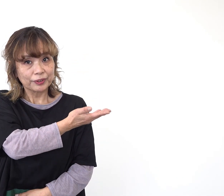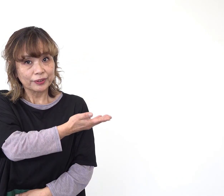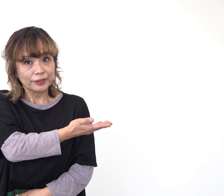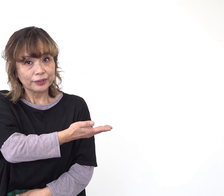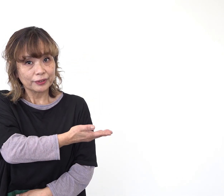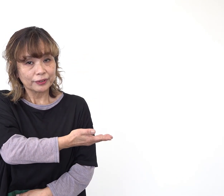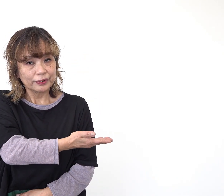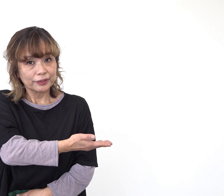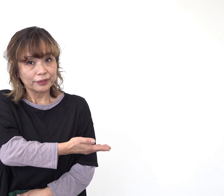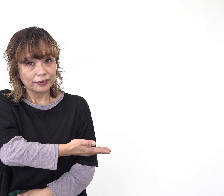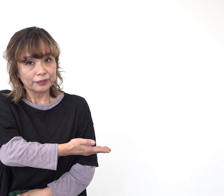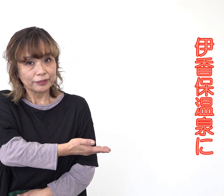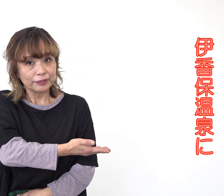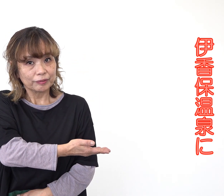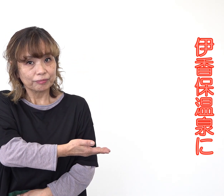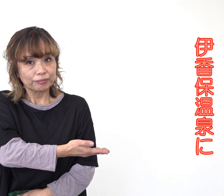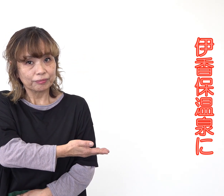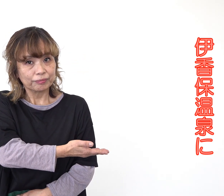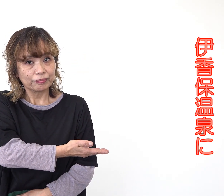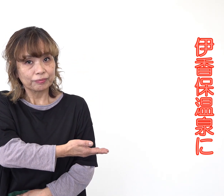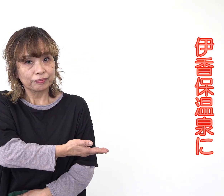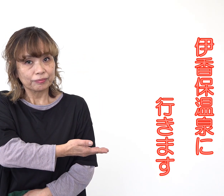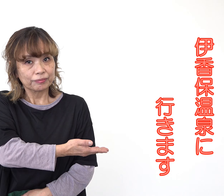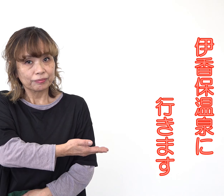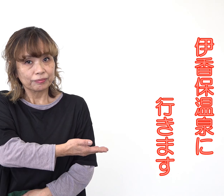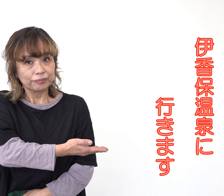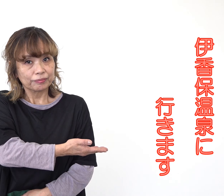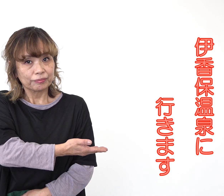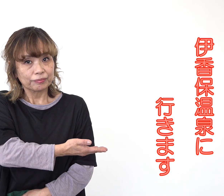私はバスで伊香保温泉に行きます。